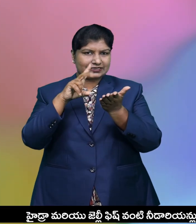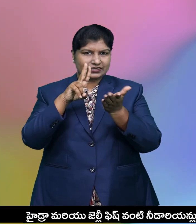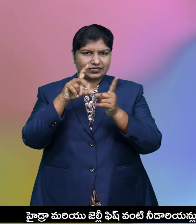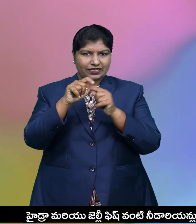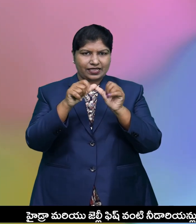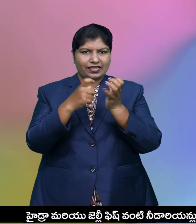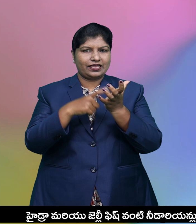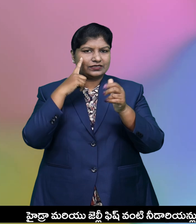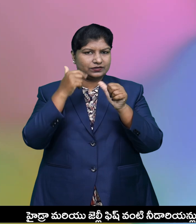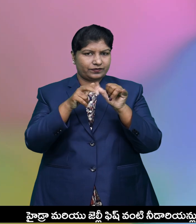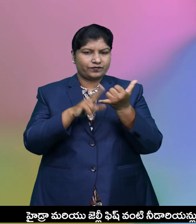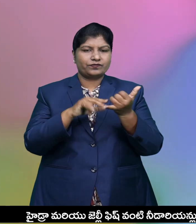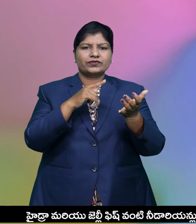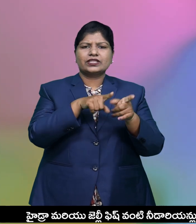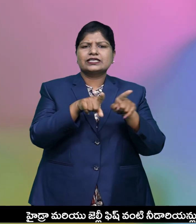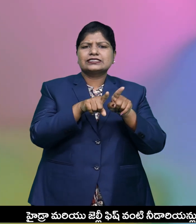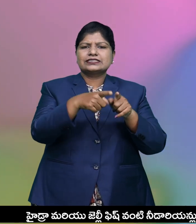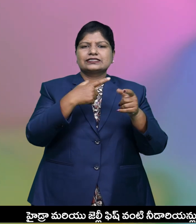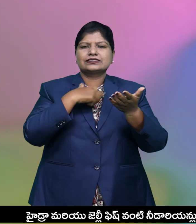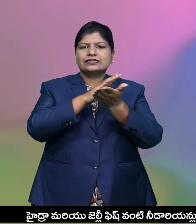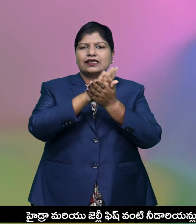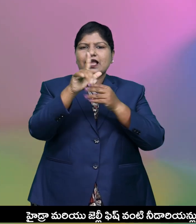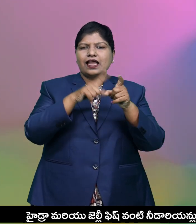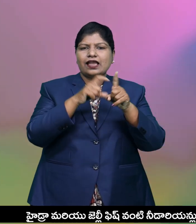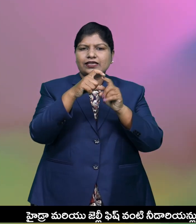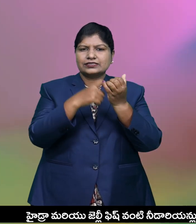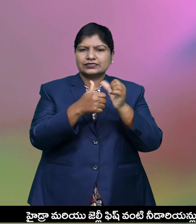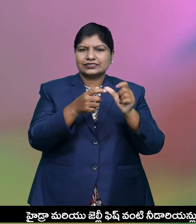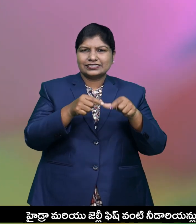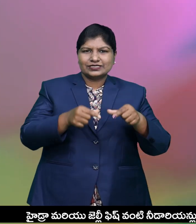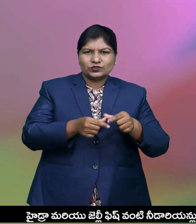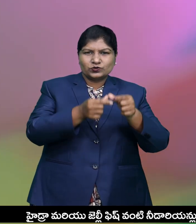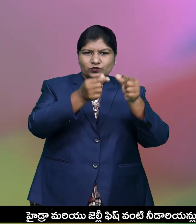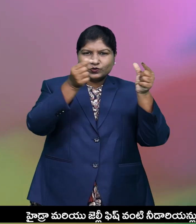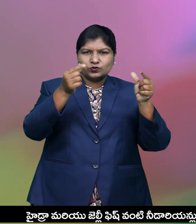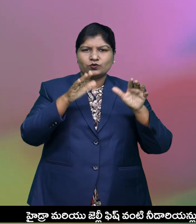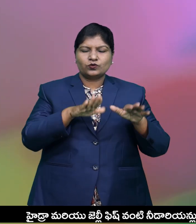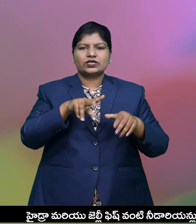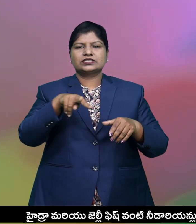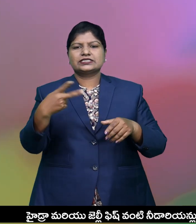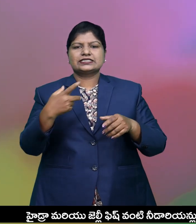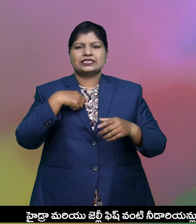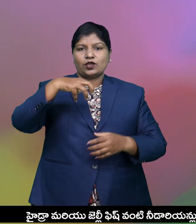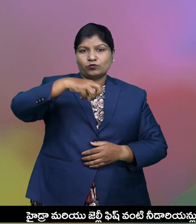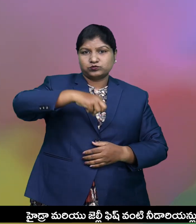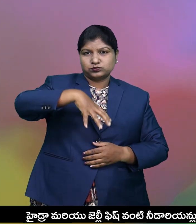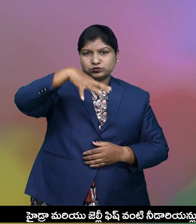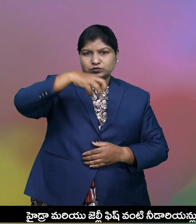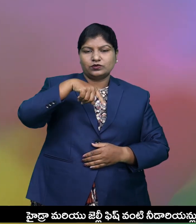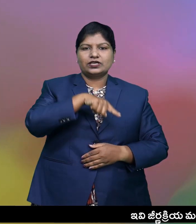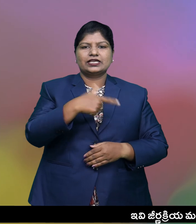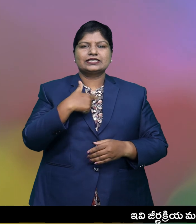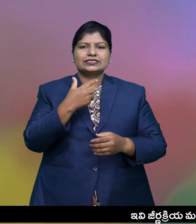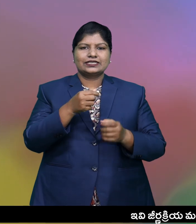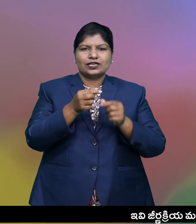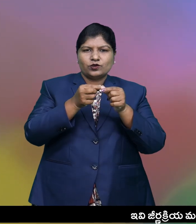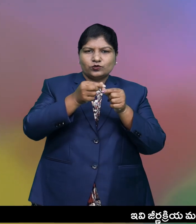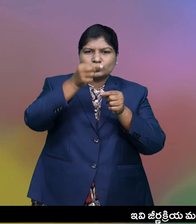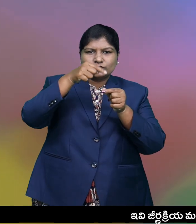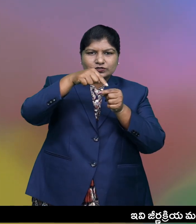వంటి సినిడారియన్లు గుడ్డి సంచి లేదా గ్యాస్ట్రోవాస్కులర్ కుహరాన్ని కలిగి ఉంటాయి. ఇవి జీర్ణక్రియ